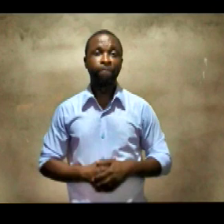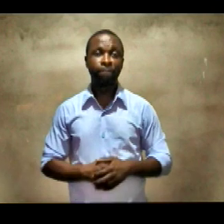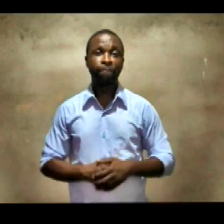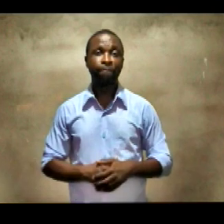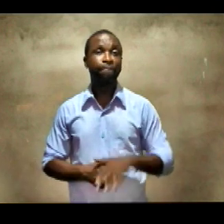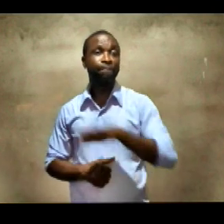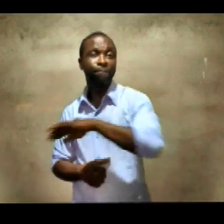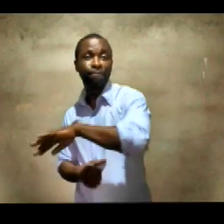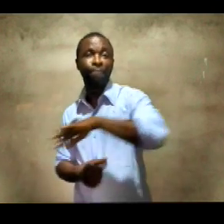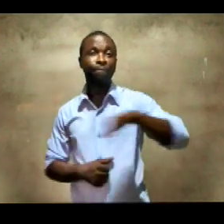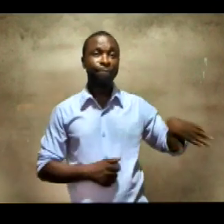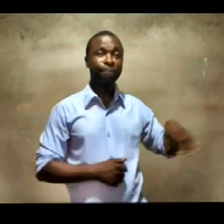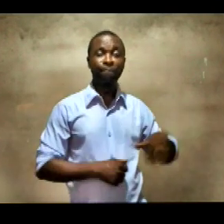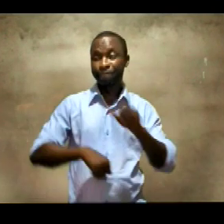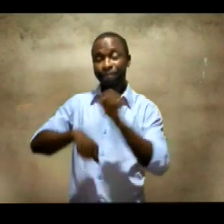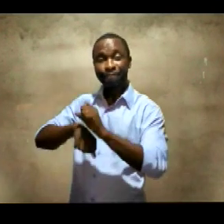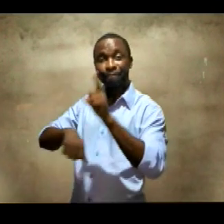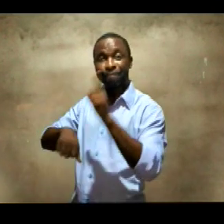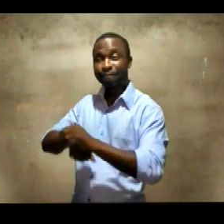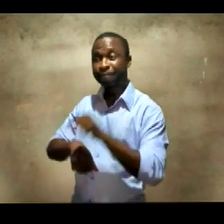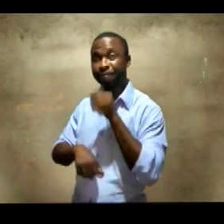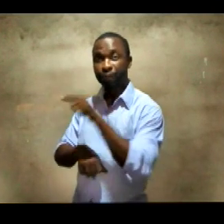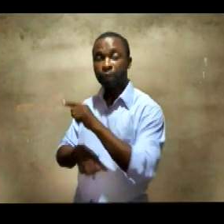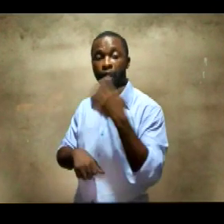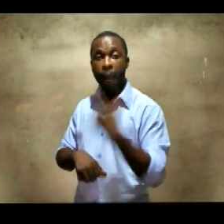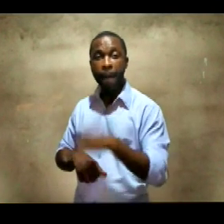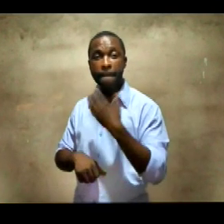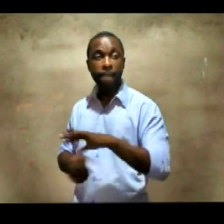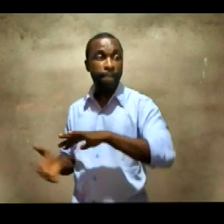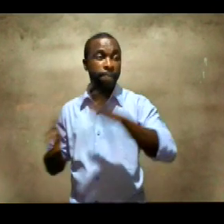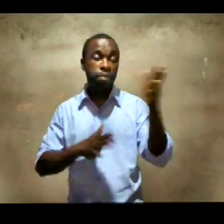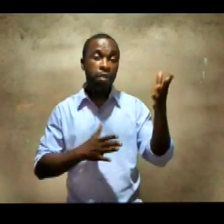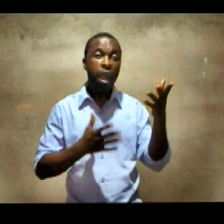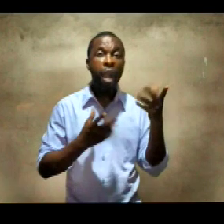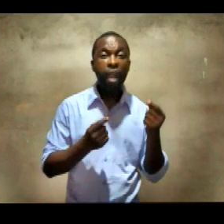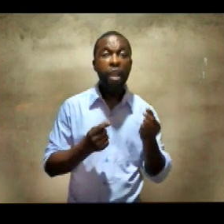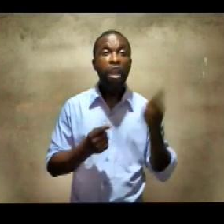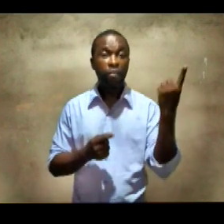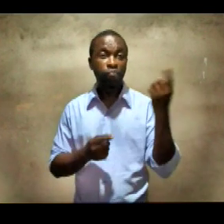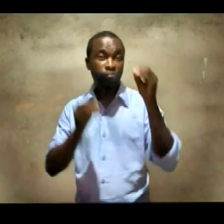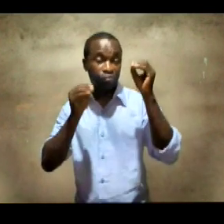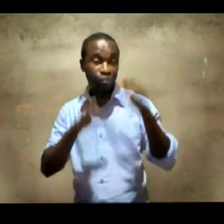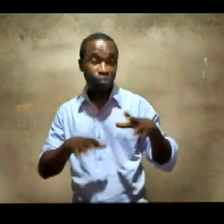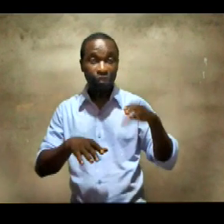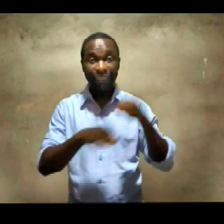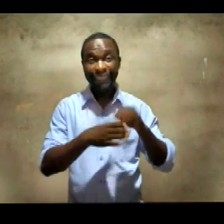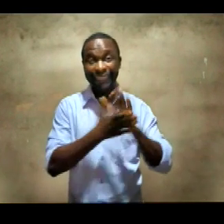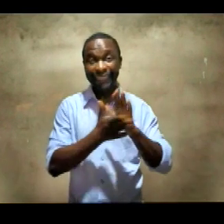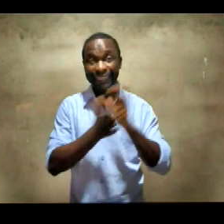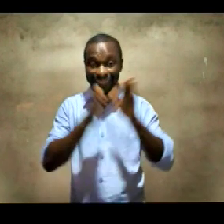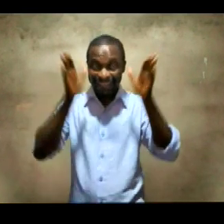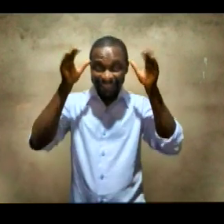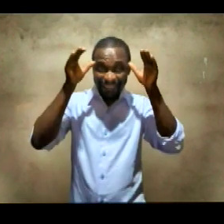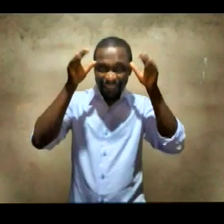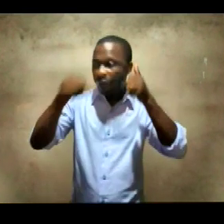À Louga, dans le nord-est du Sénégal, un tribunal a infligé une peine de prison avec sursis à un enseignant d'une école coranique. Il